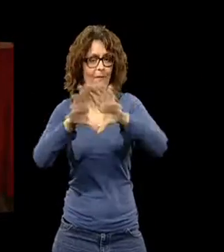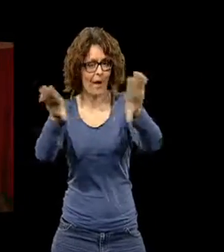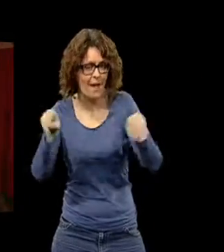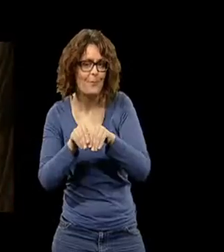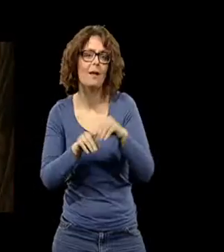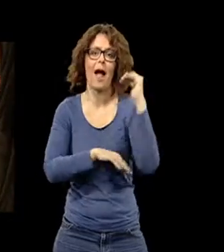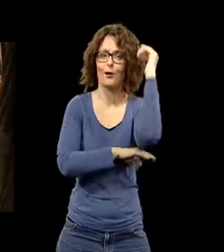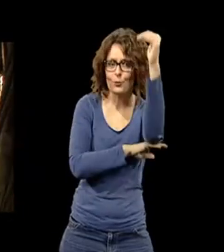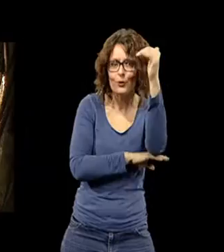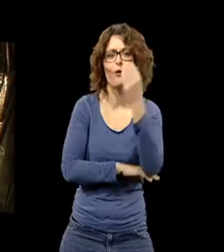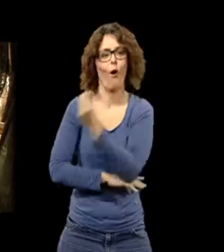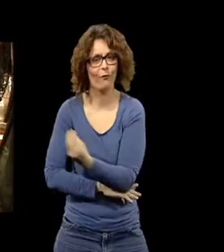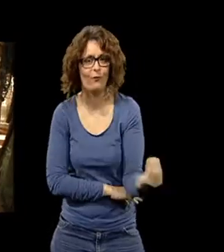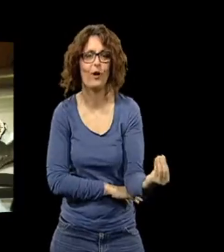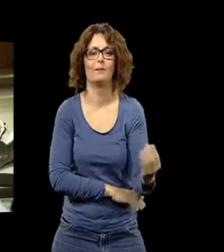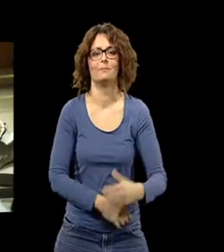et enfants.